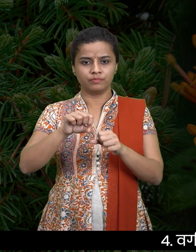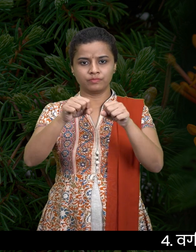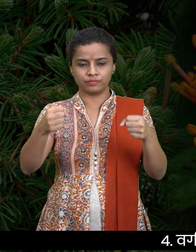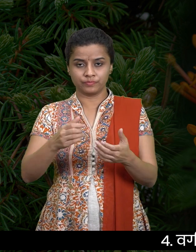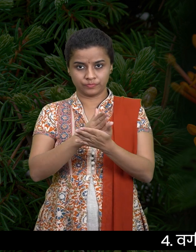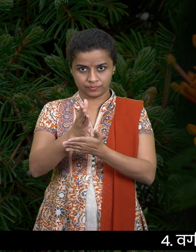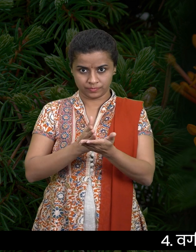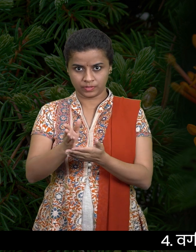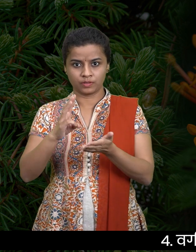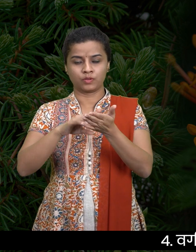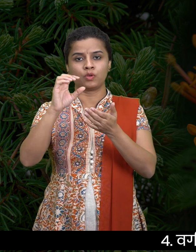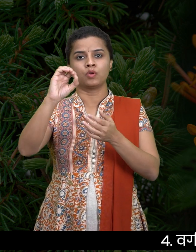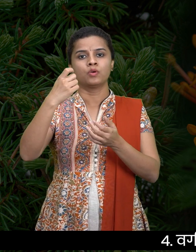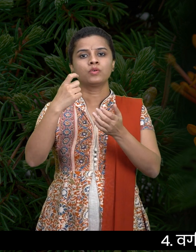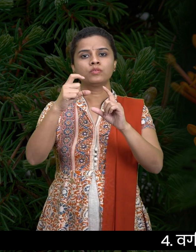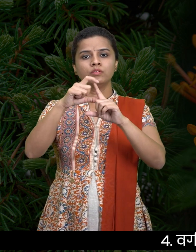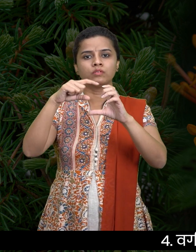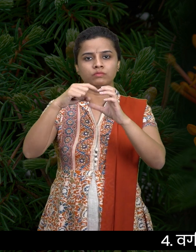वर्गीकरणाची आधुनिक प्रणाली.